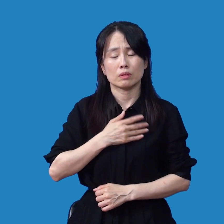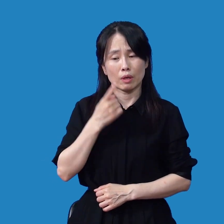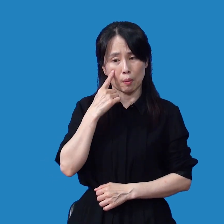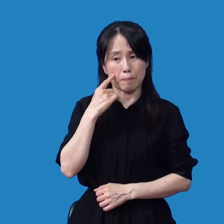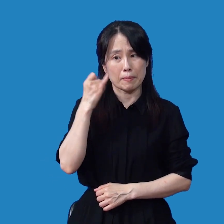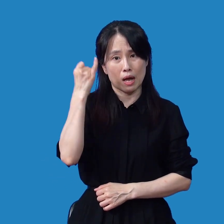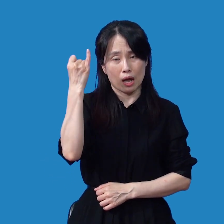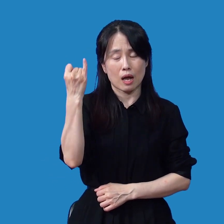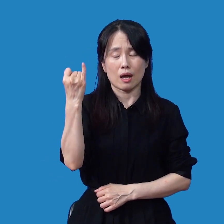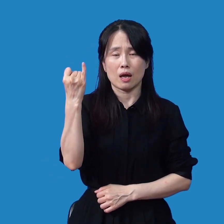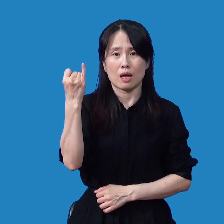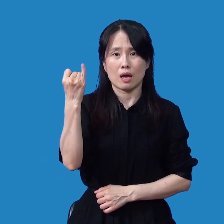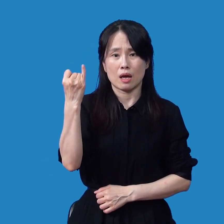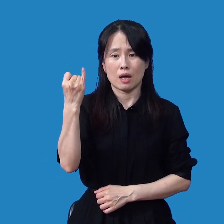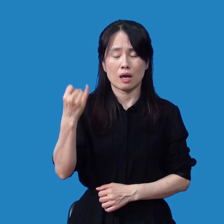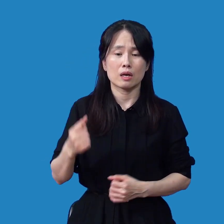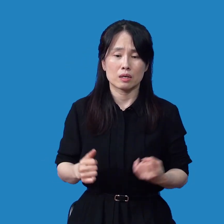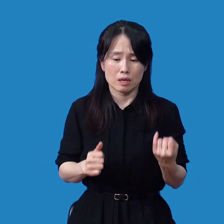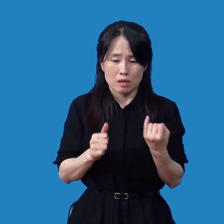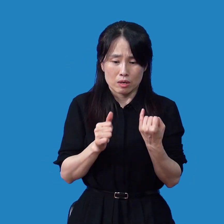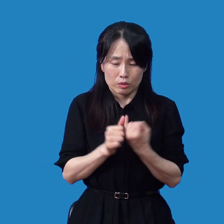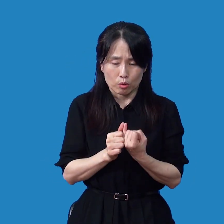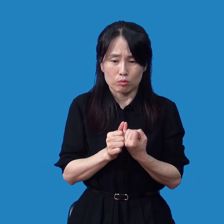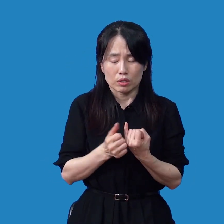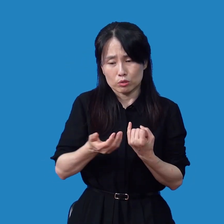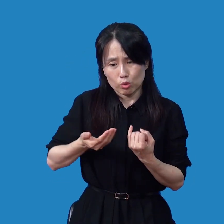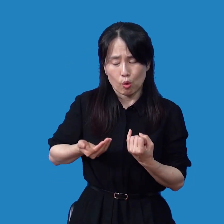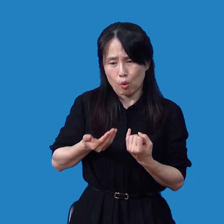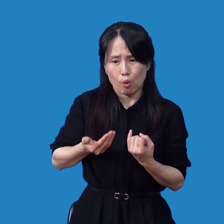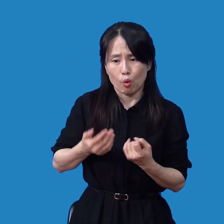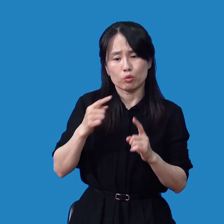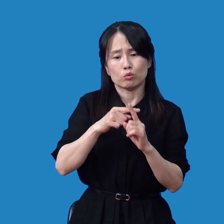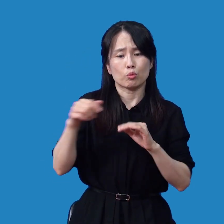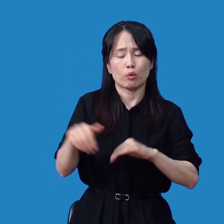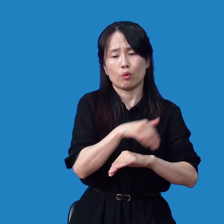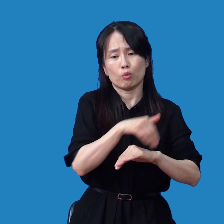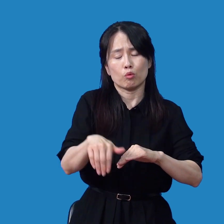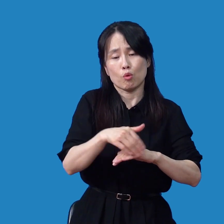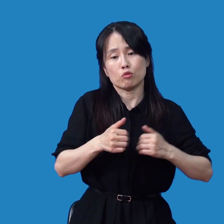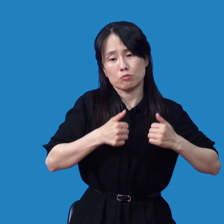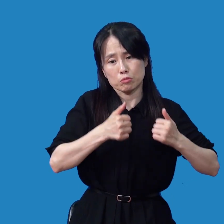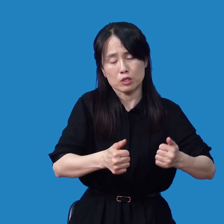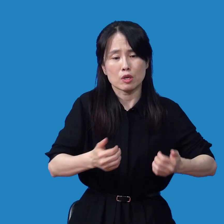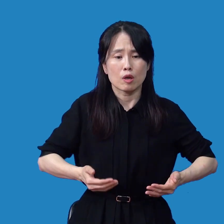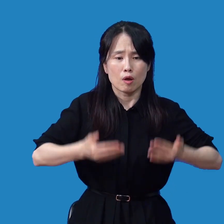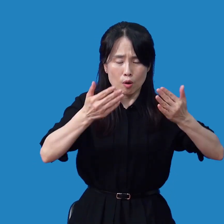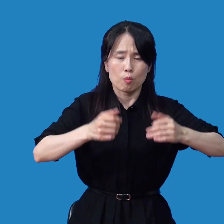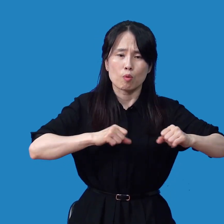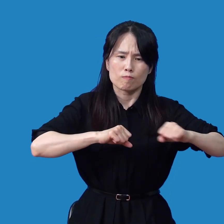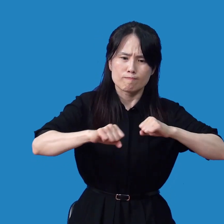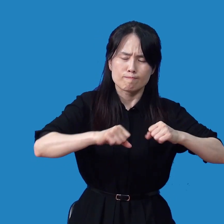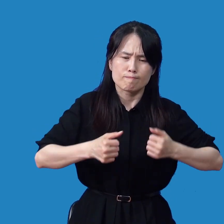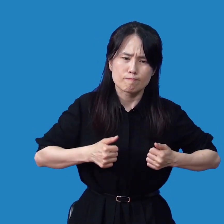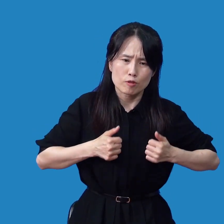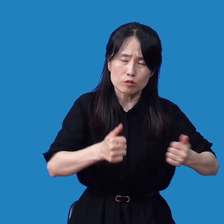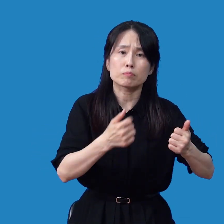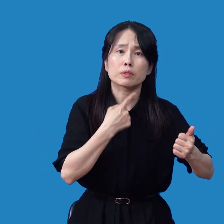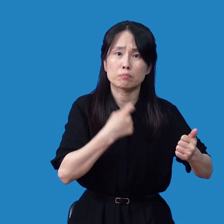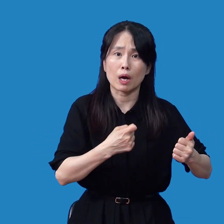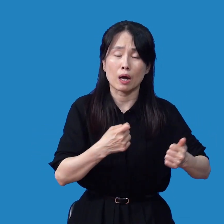엄마는 결혼하기 전까지는 교회도 잘 다니고 봉사도 열심히 했답니다.